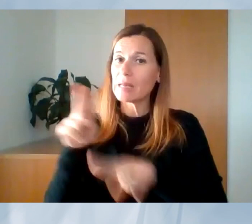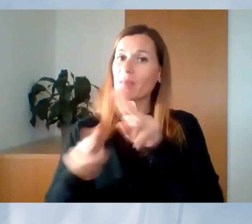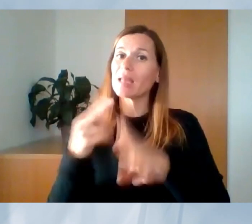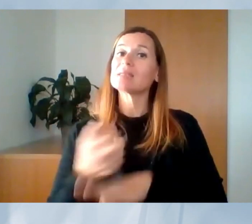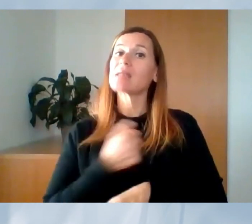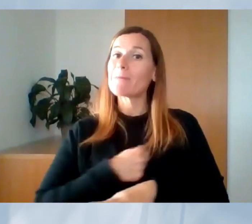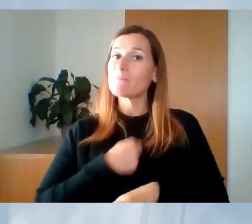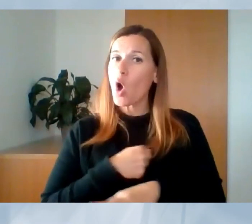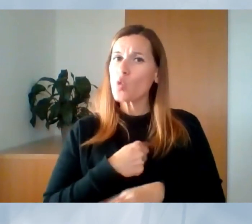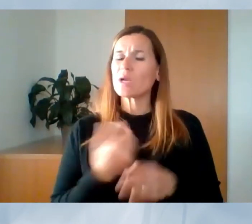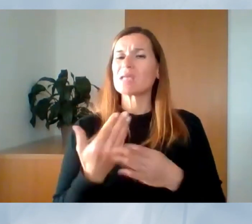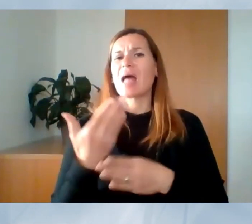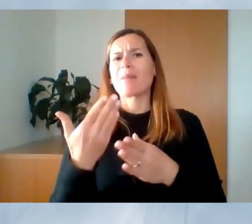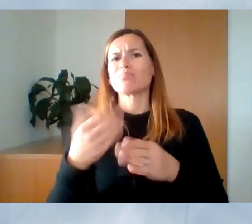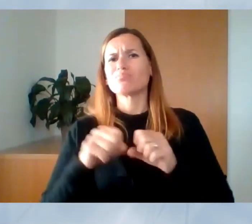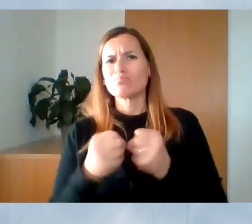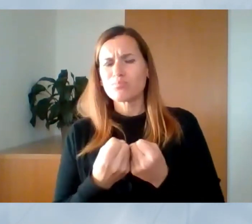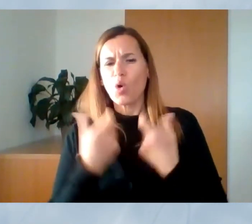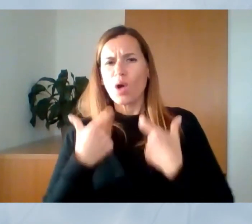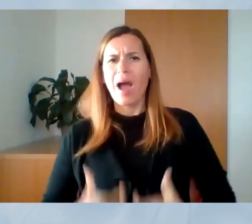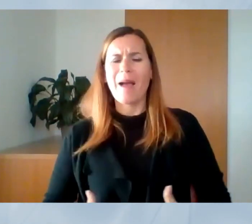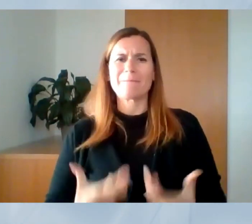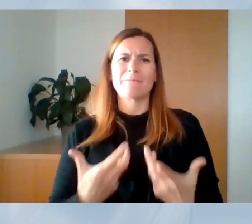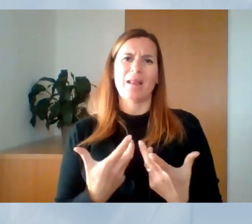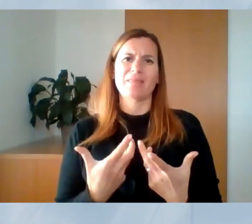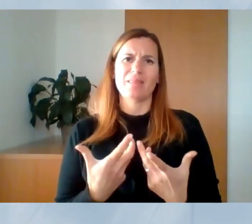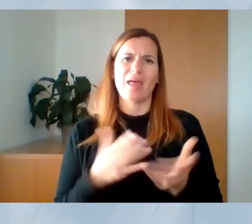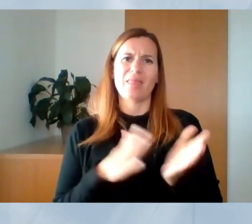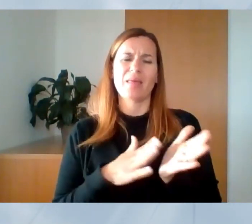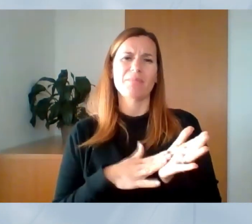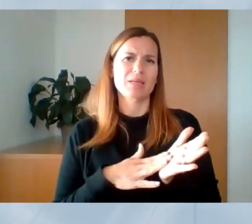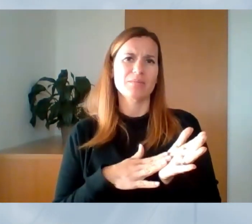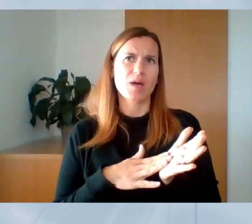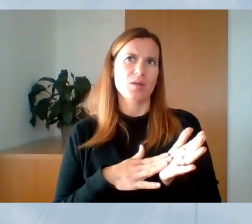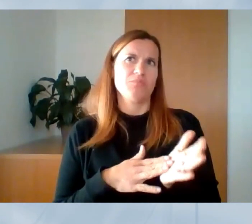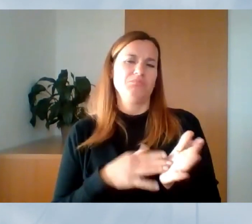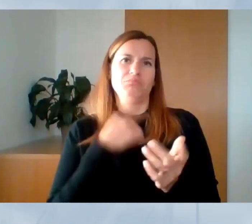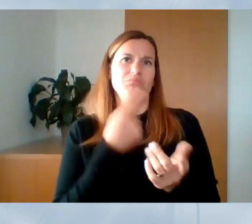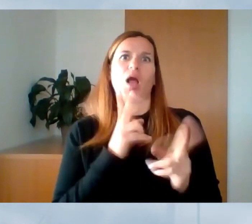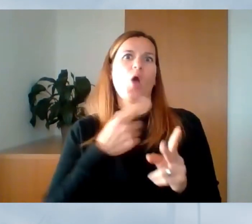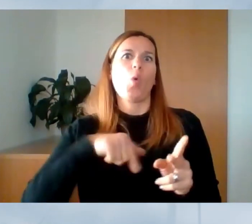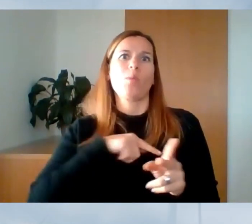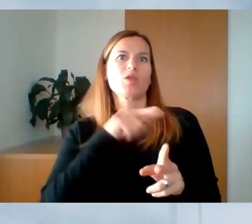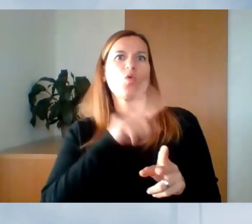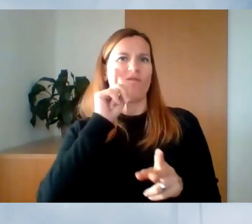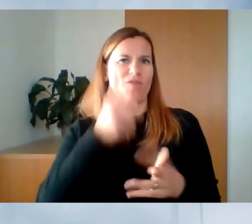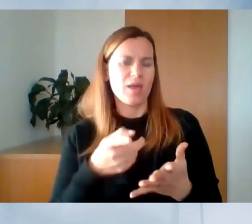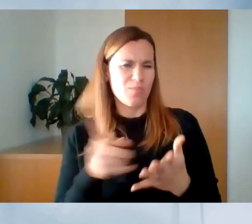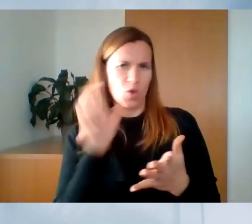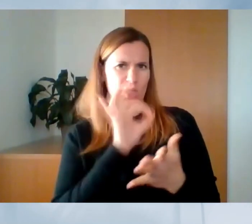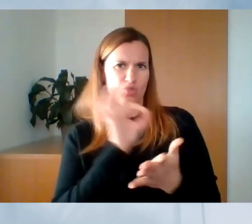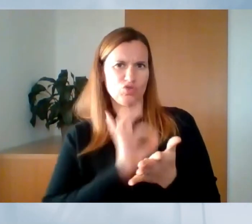za bolne, za pohabljene po zlomu, Recimo, potem rekli, kako pa to vemo, ko